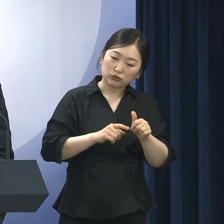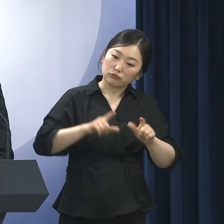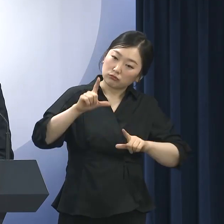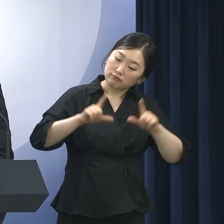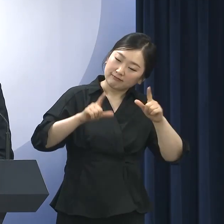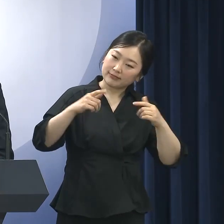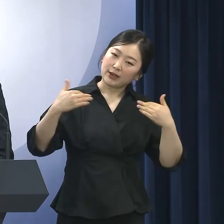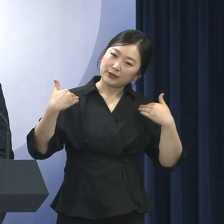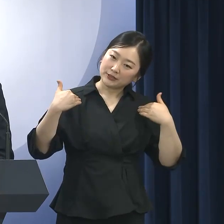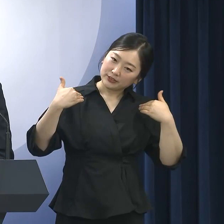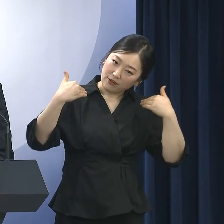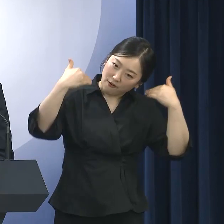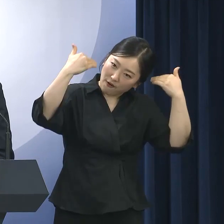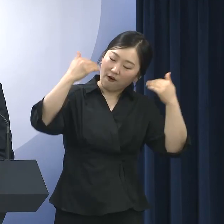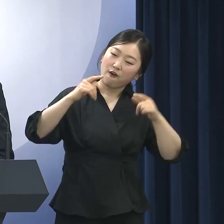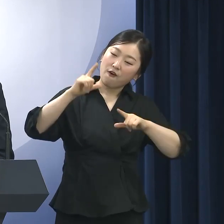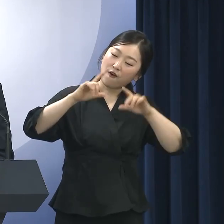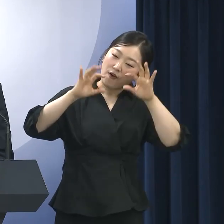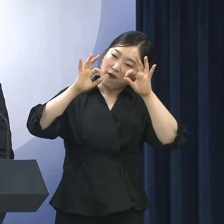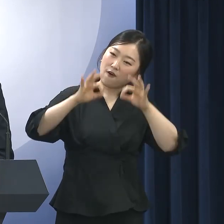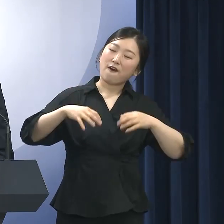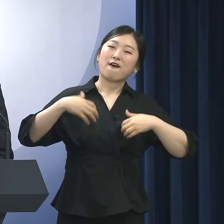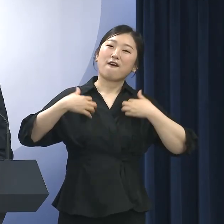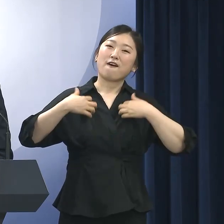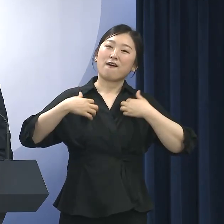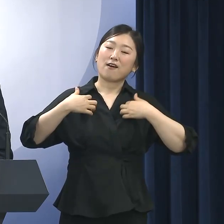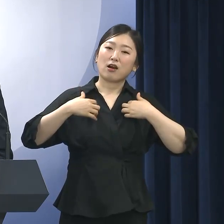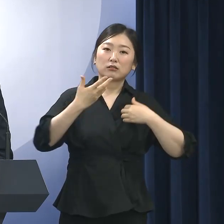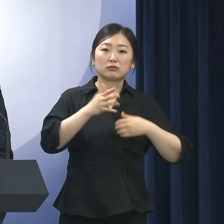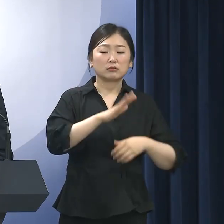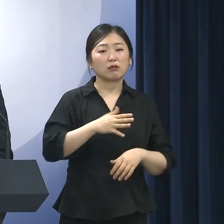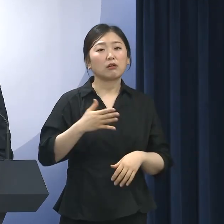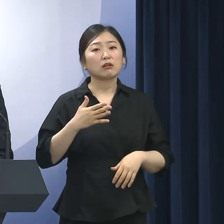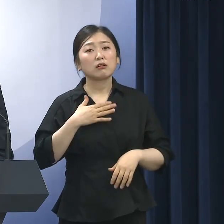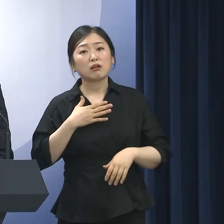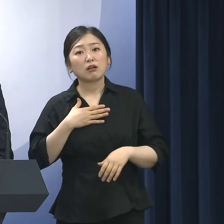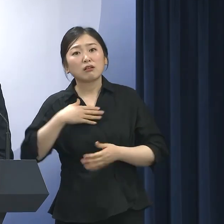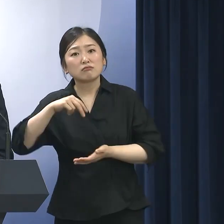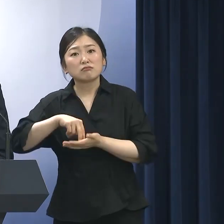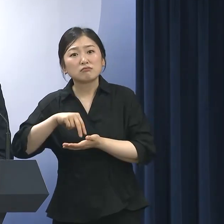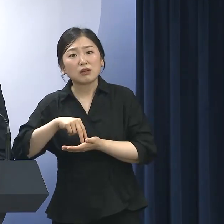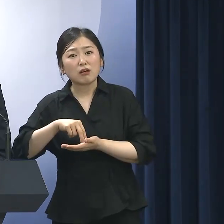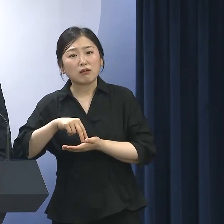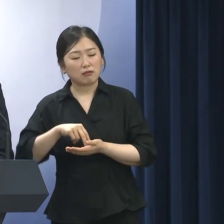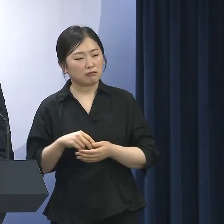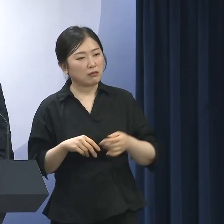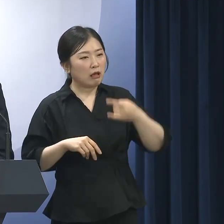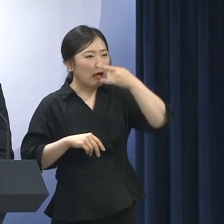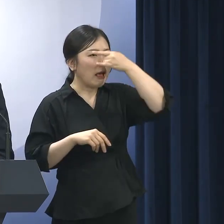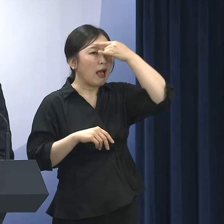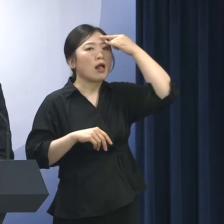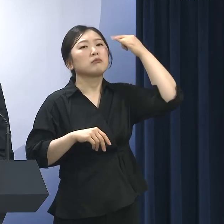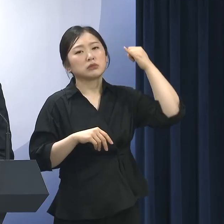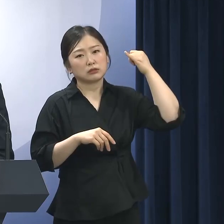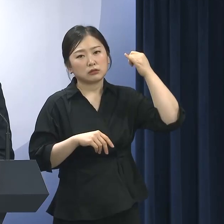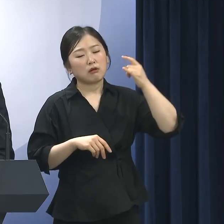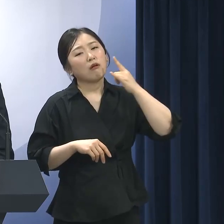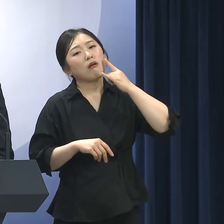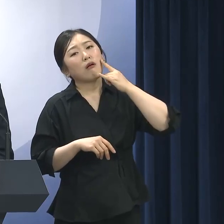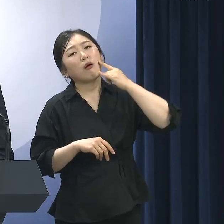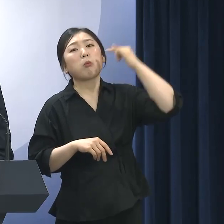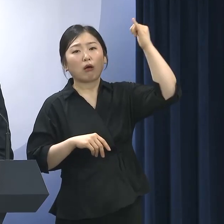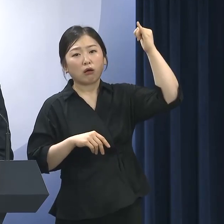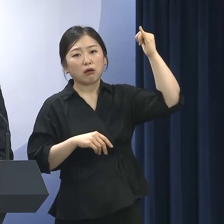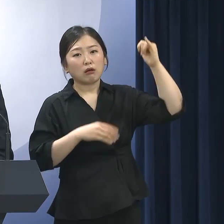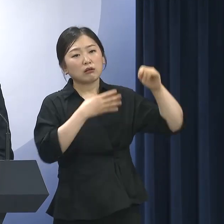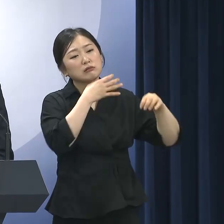또 이렇게 하나의 성인의 과정을 잘 볼 수 있는데 자기들 같은 경우에는 할머니라든지 어머니를 돌보다 보면